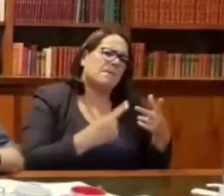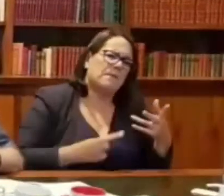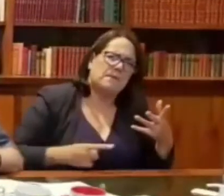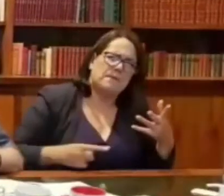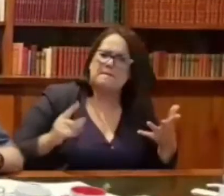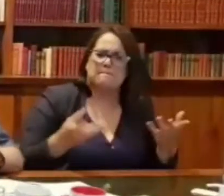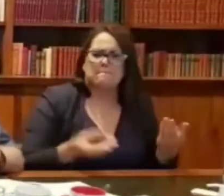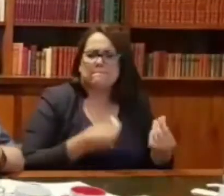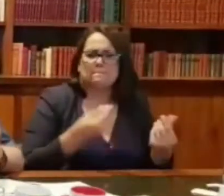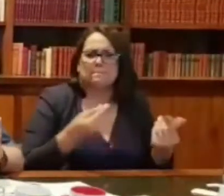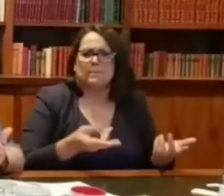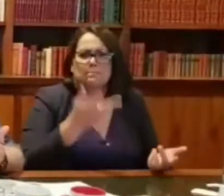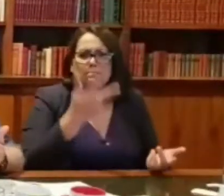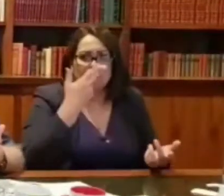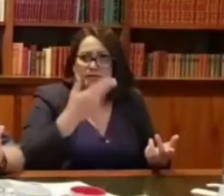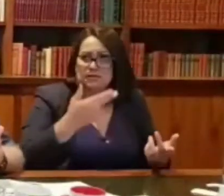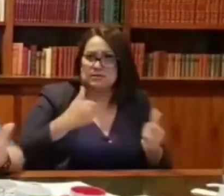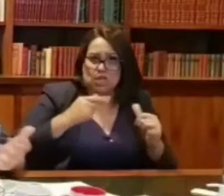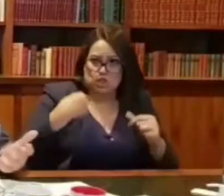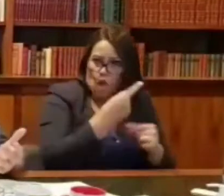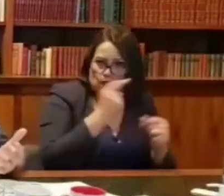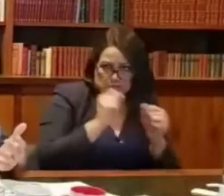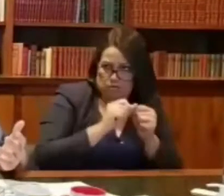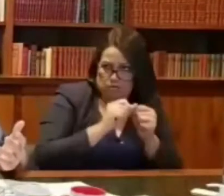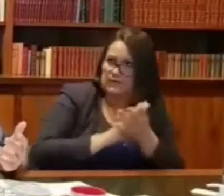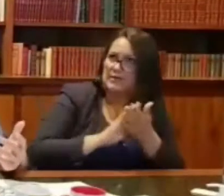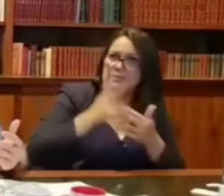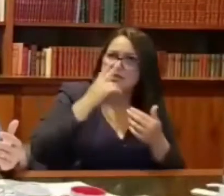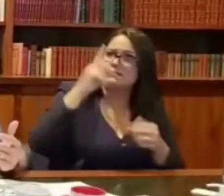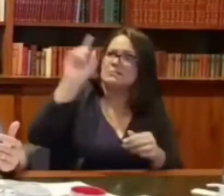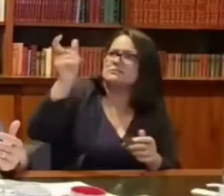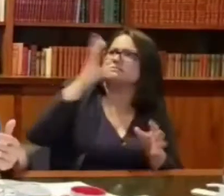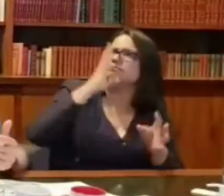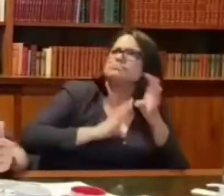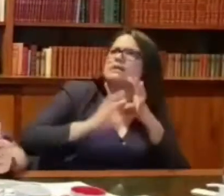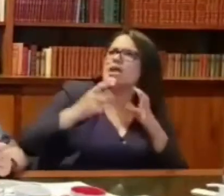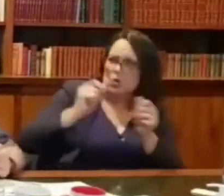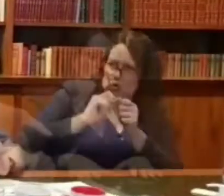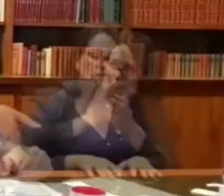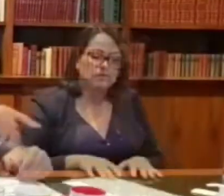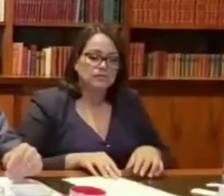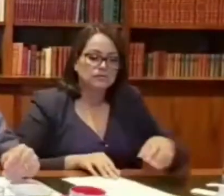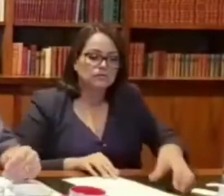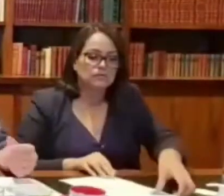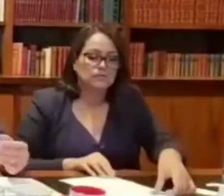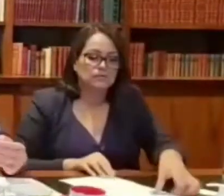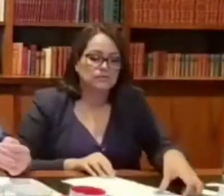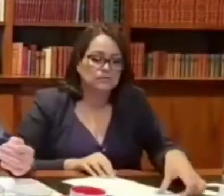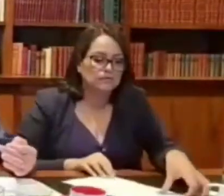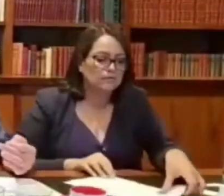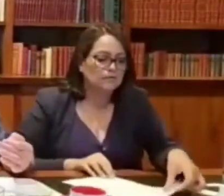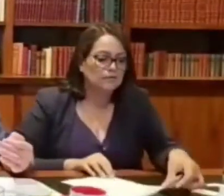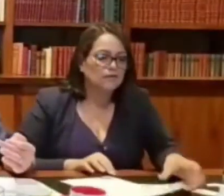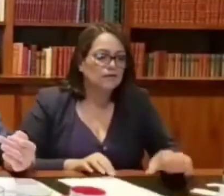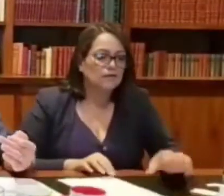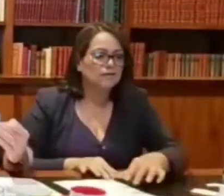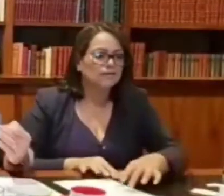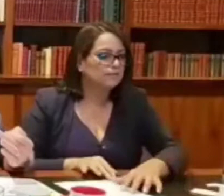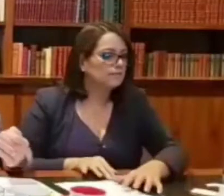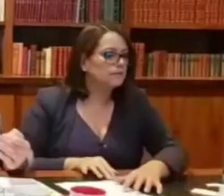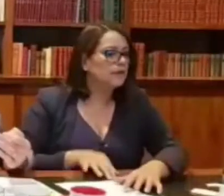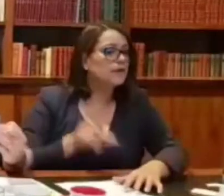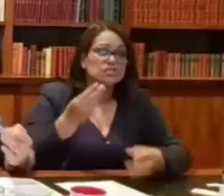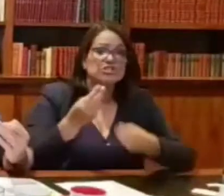se nós não tivesse fazendo a nossa parte então os números para o Maranhão nossa ideia